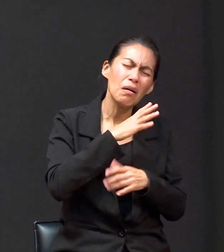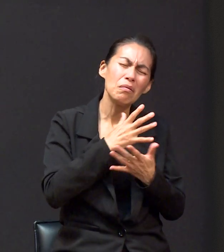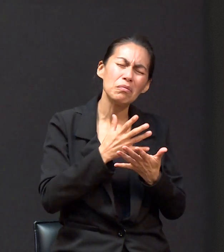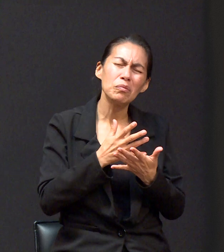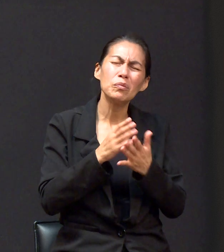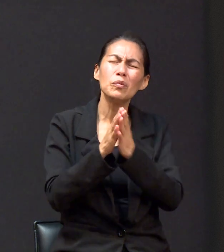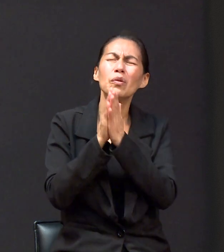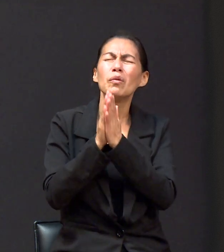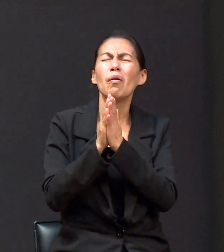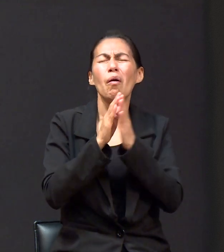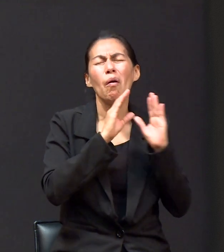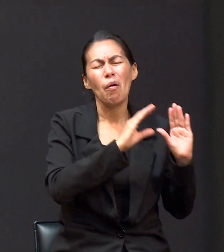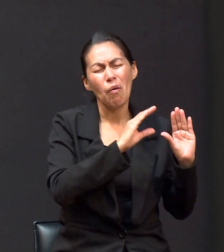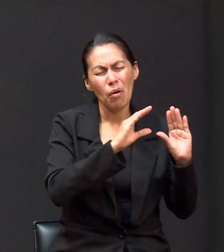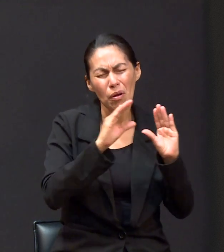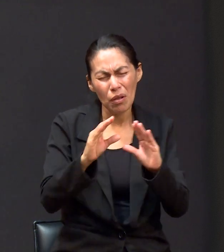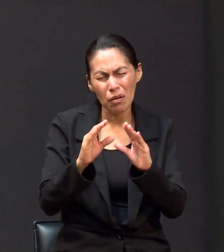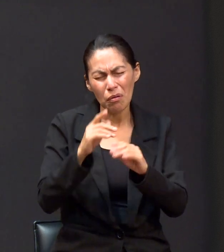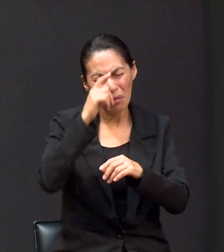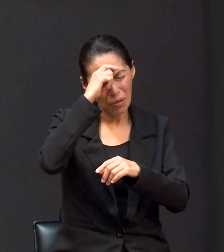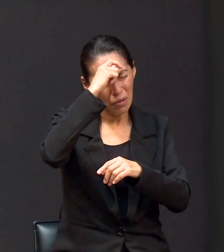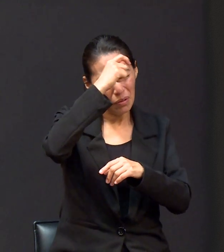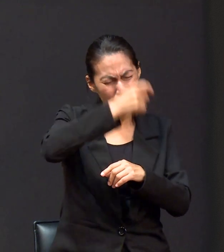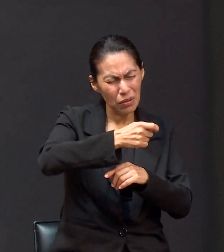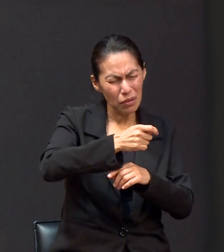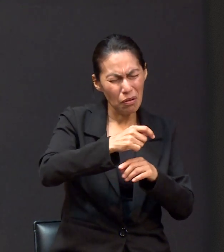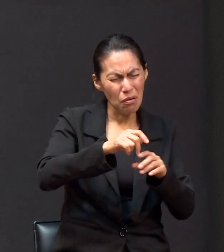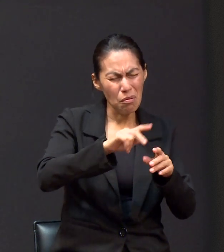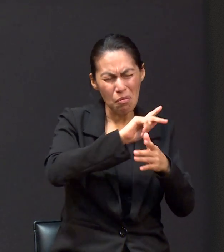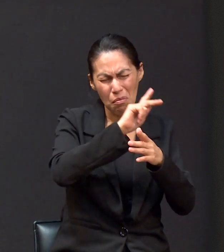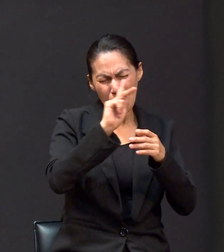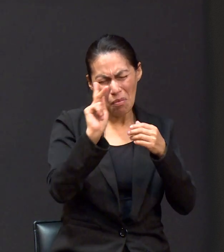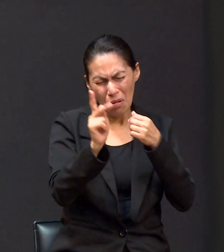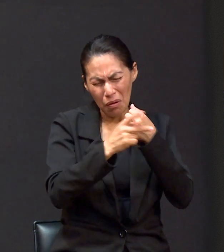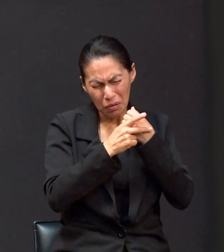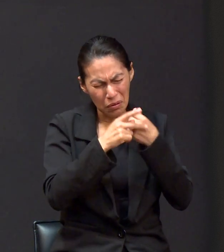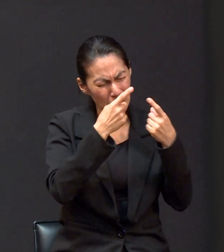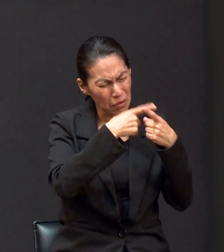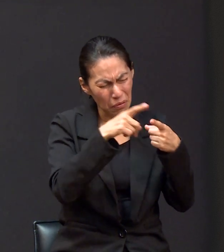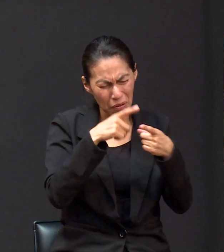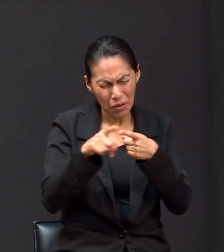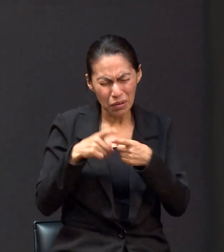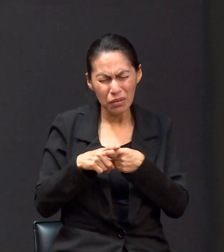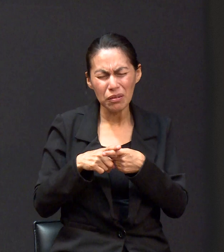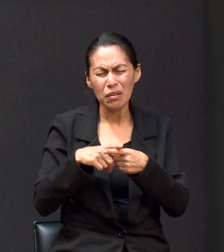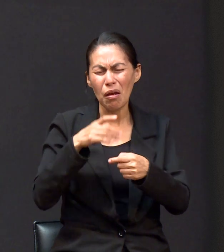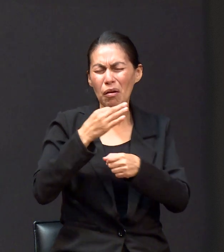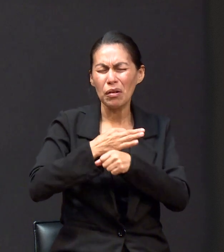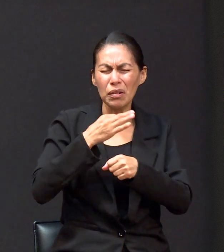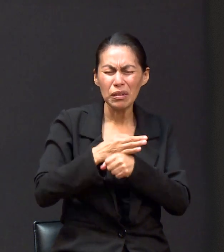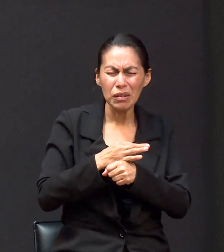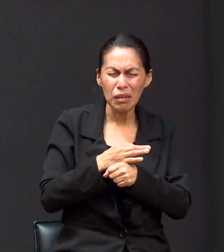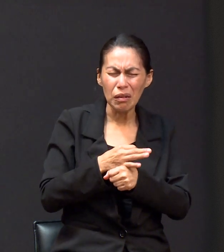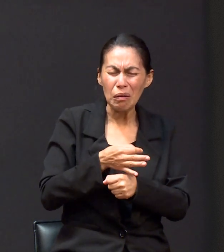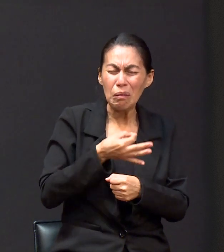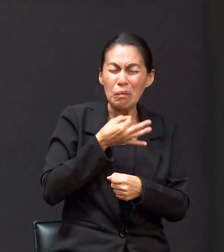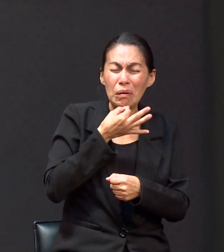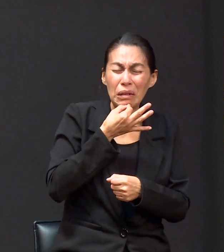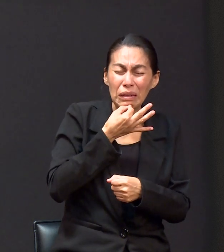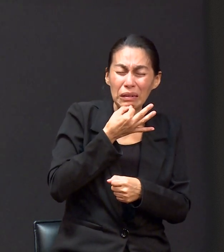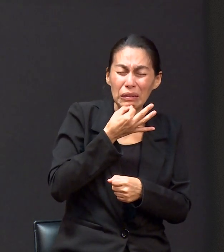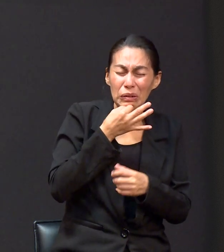papás. Cuídalos y bendícelos donde quiera que se encuentren, en todos los países. Ahorita estamos en